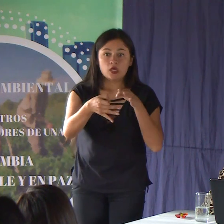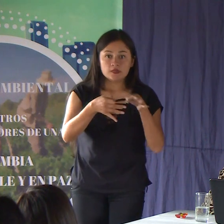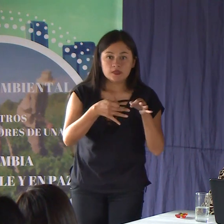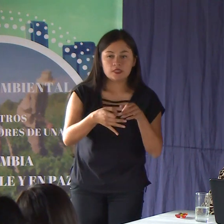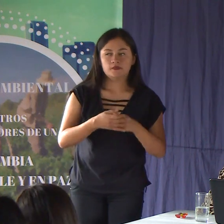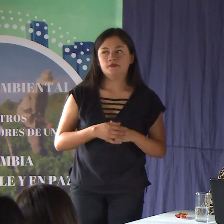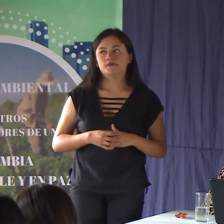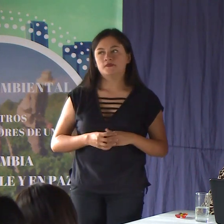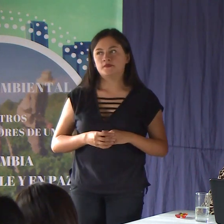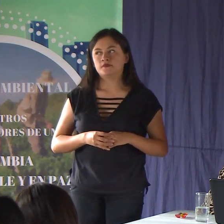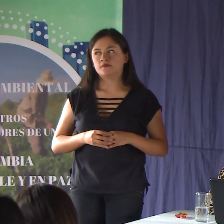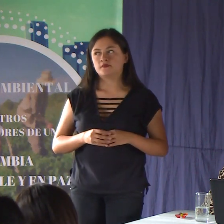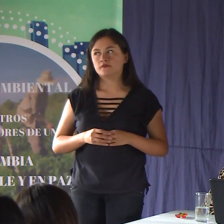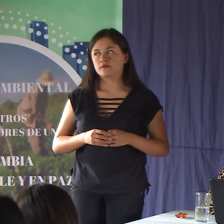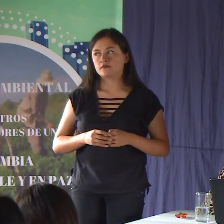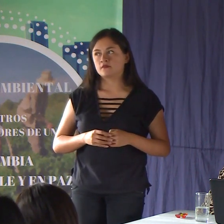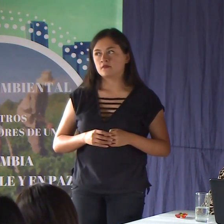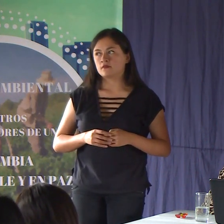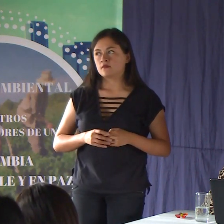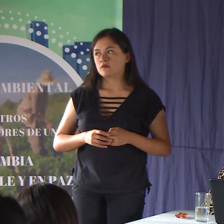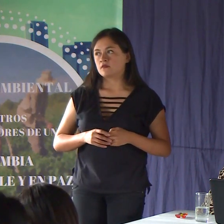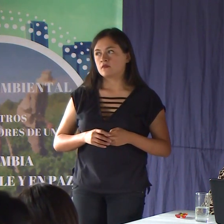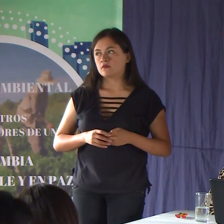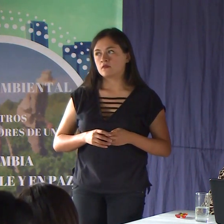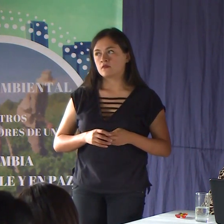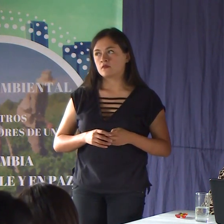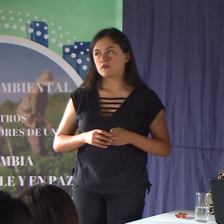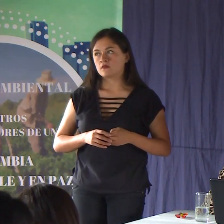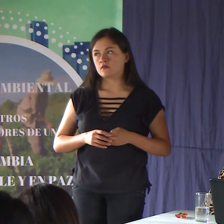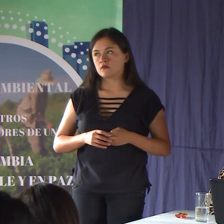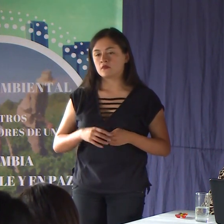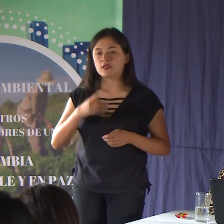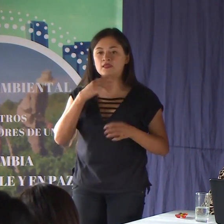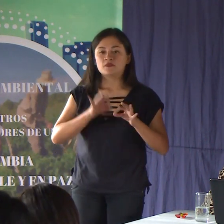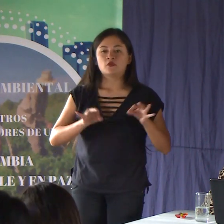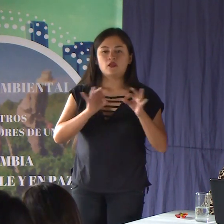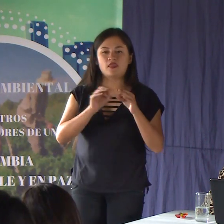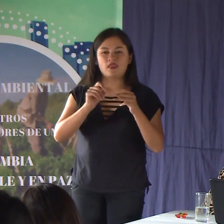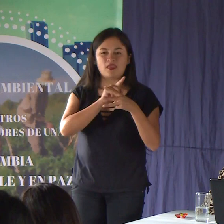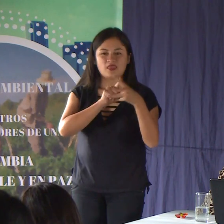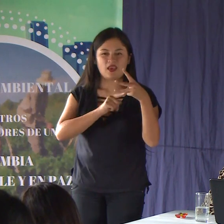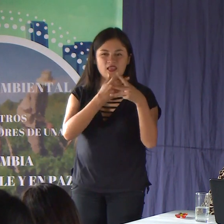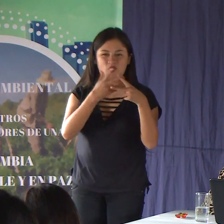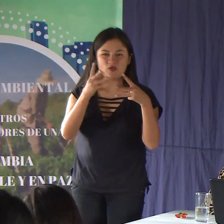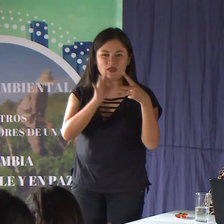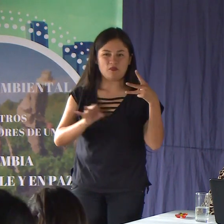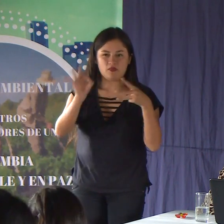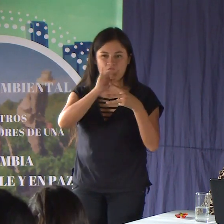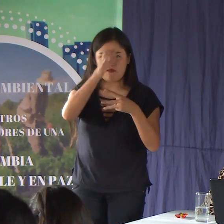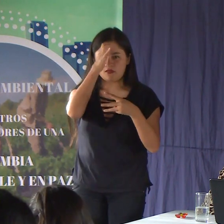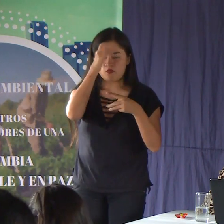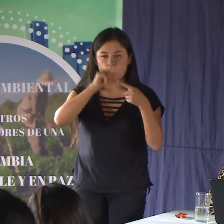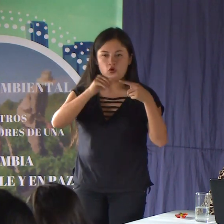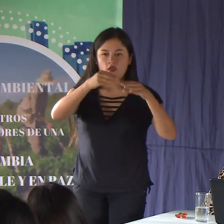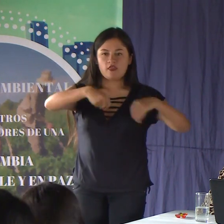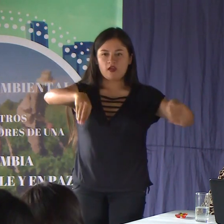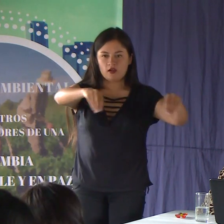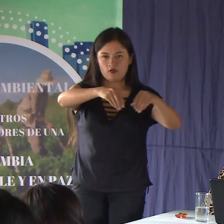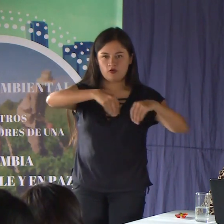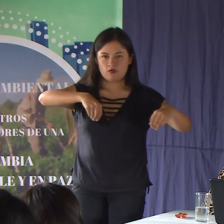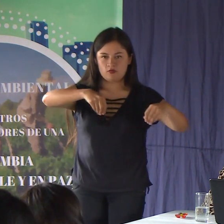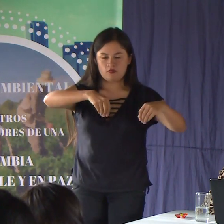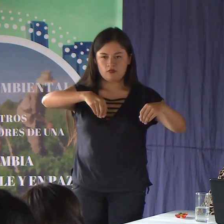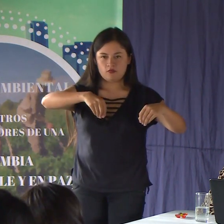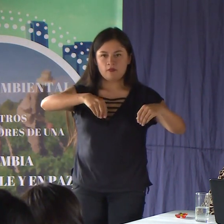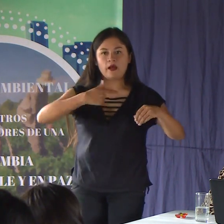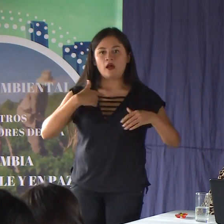conversatorio, es importante tres nociones. territorio, que es un poco